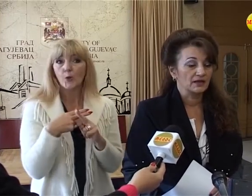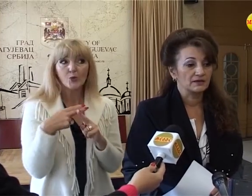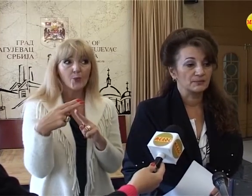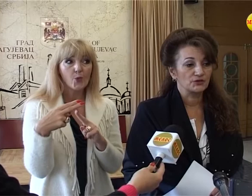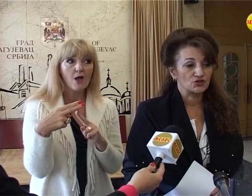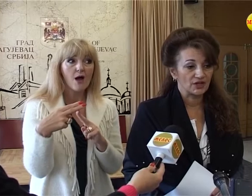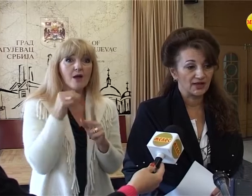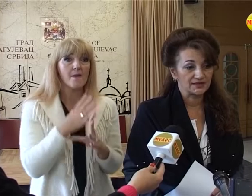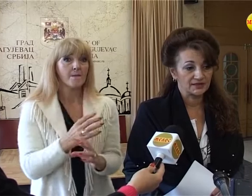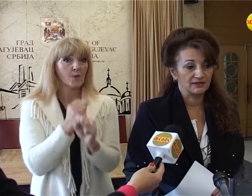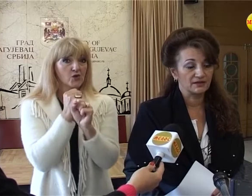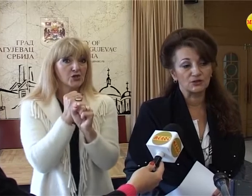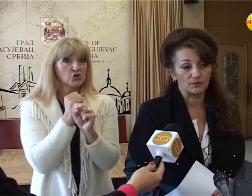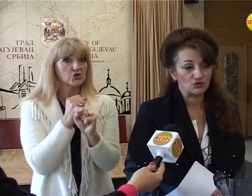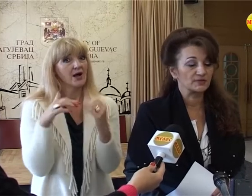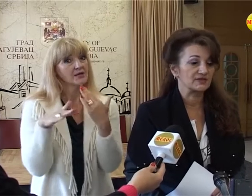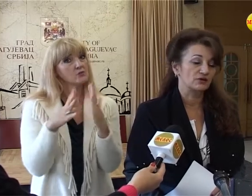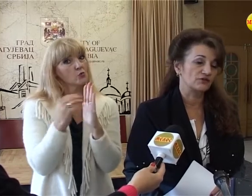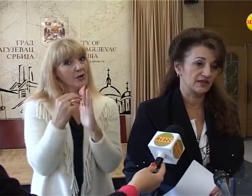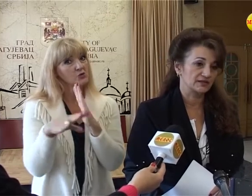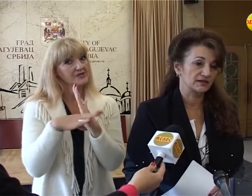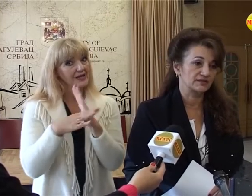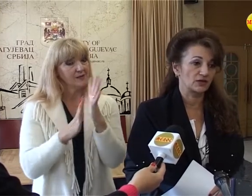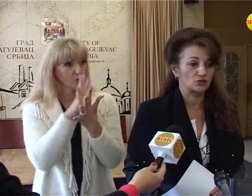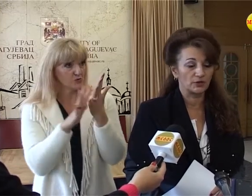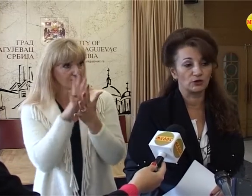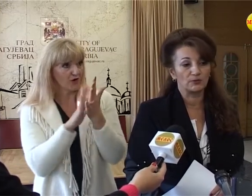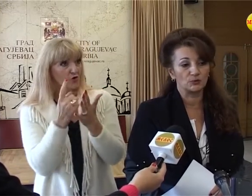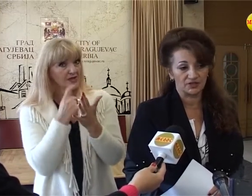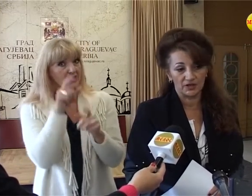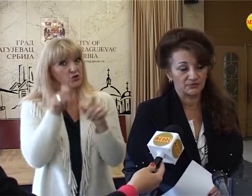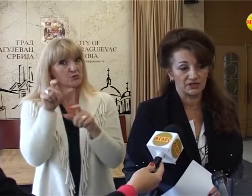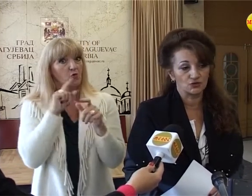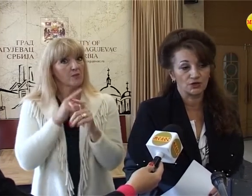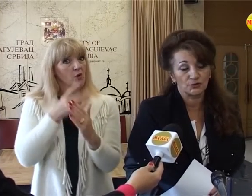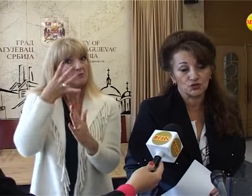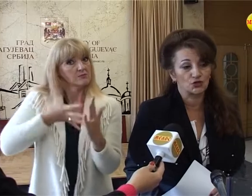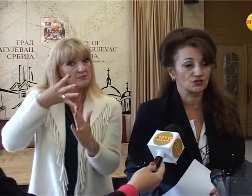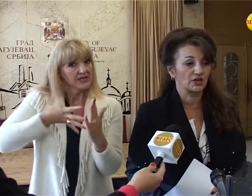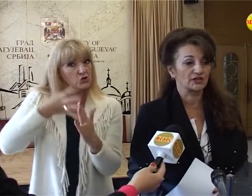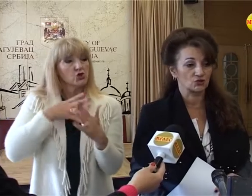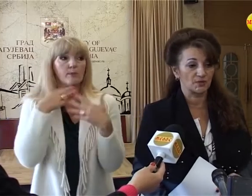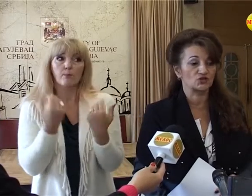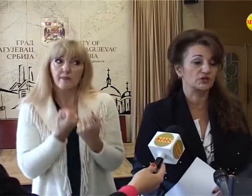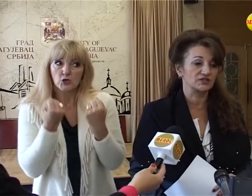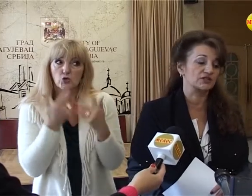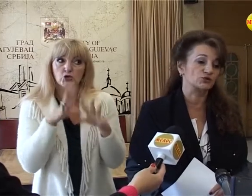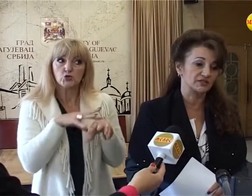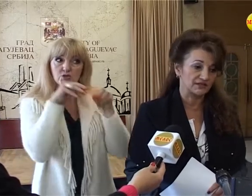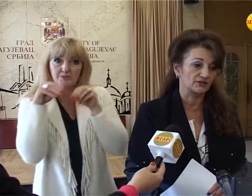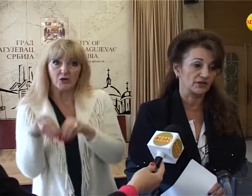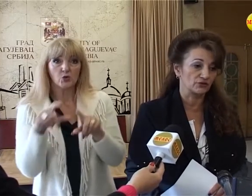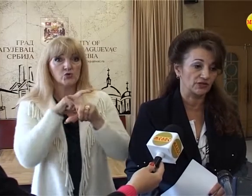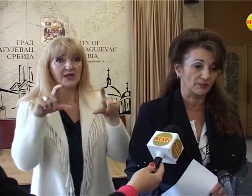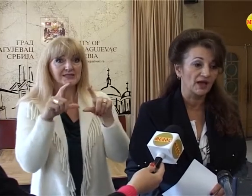i podrška asistentima, tumačima znakovnog jezika za osobe koje imaju psihičke poteškoće ili su smešteni u